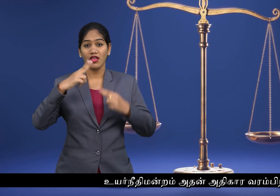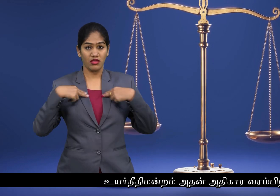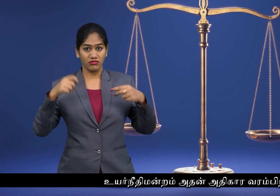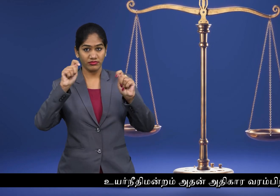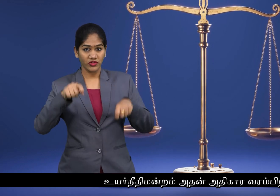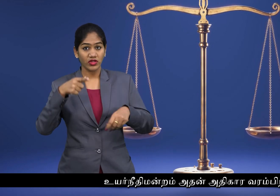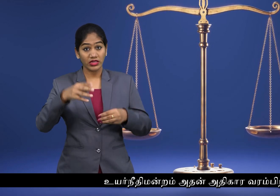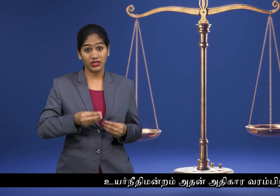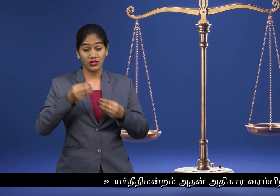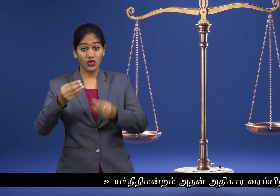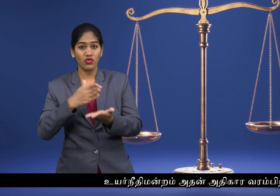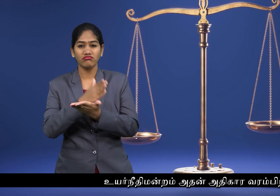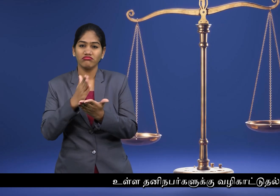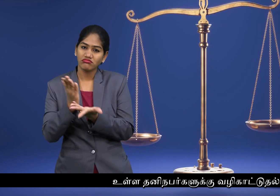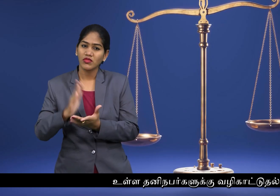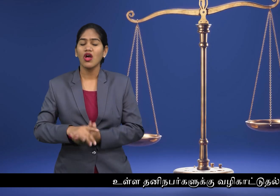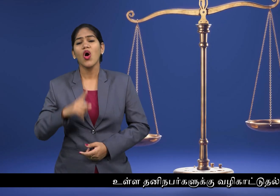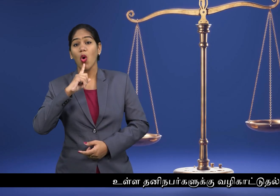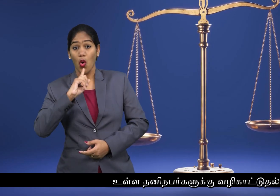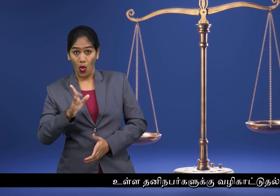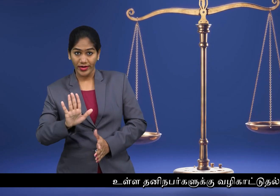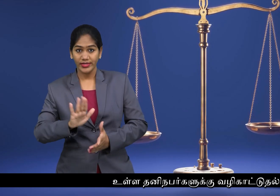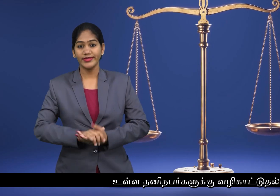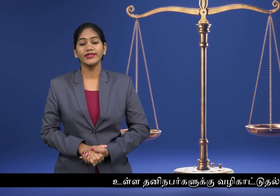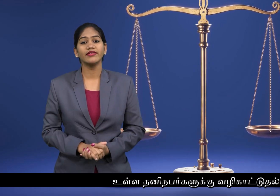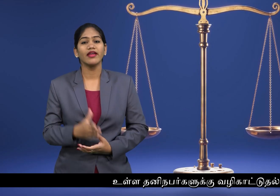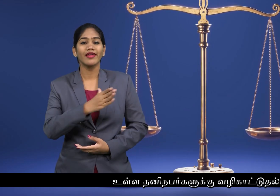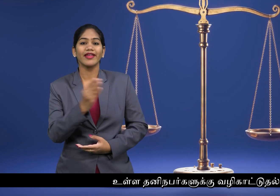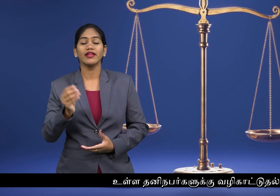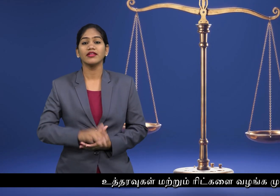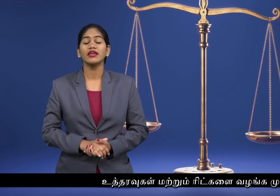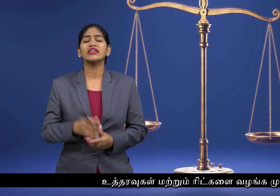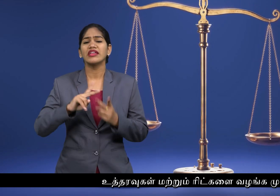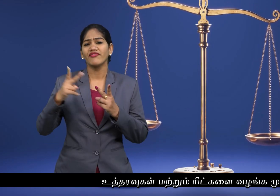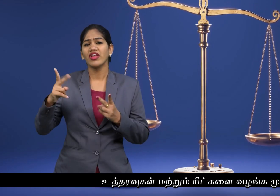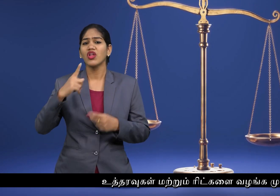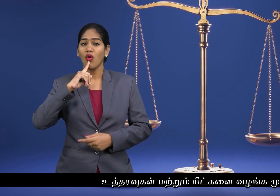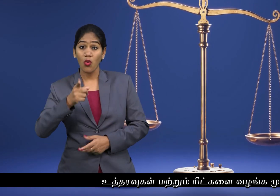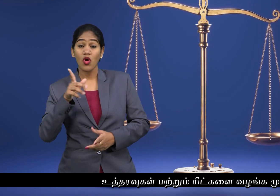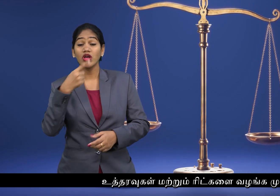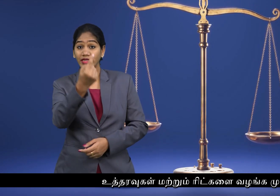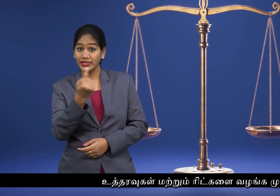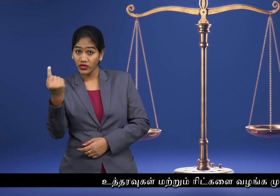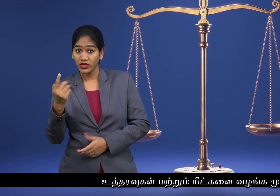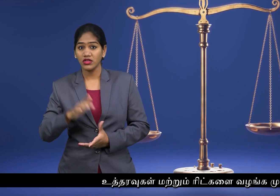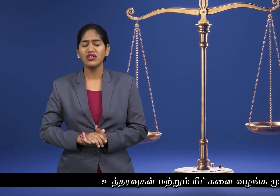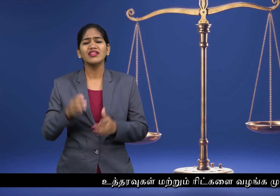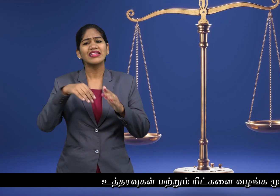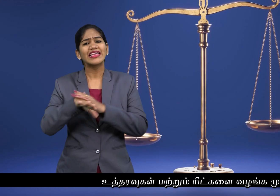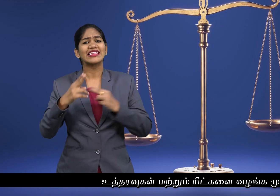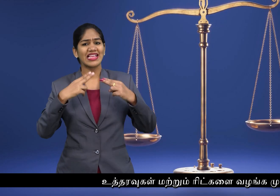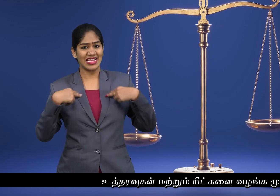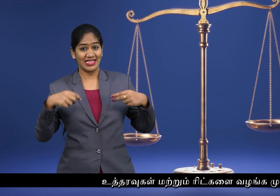உயர்நீதிமன்றம் அதன் அதிகார வரம்பிற்குள் உள்ள தனிநபர்களுக்கு வழிகாட்டுதல்கள், உத்தரவுகள் மற்றும் ரிட்களை